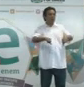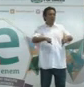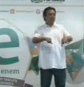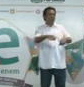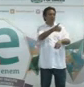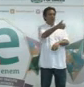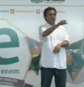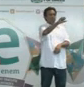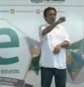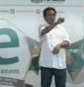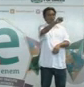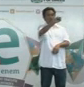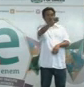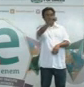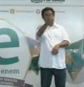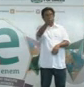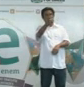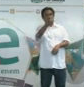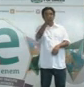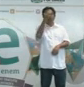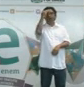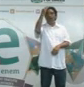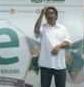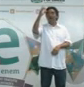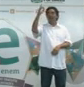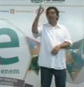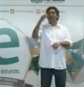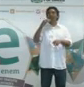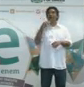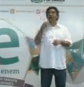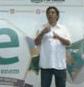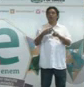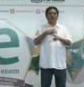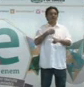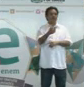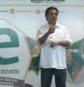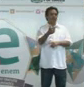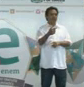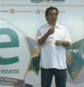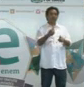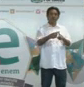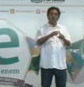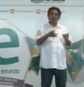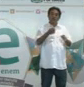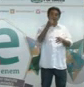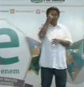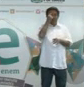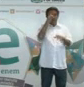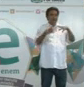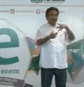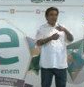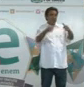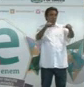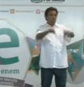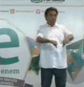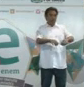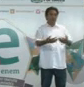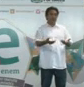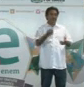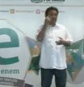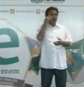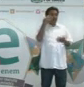em 1881 dá graças a Deus que não botou o filho no mundo, porque já achava o mundo uma porcaria.